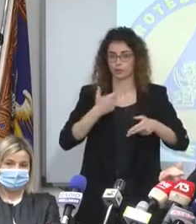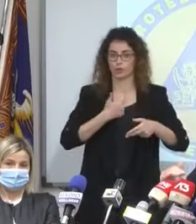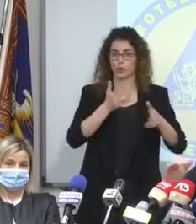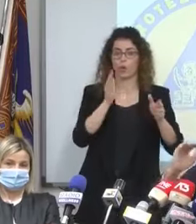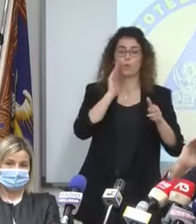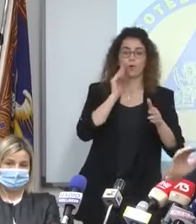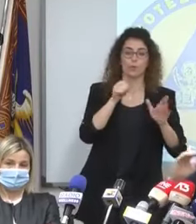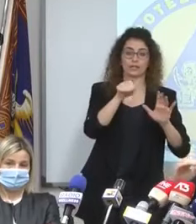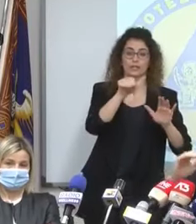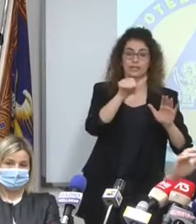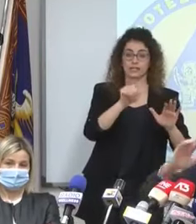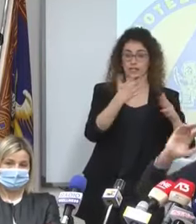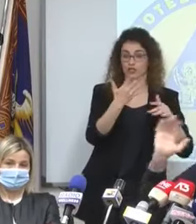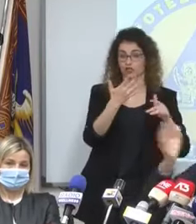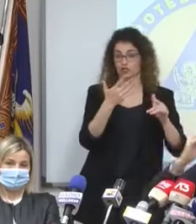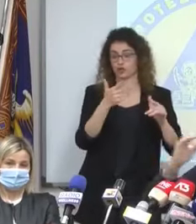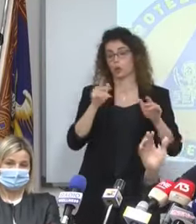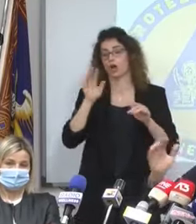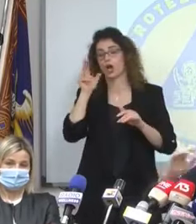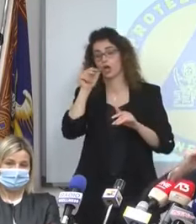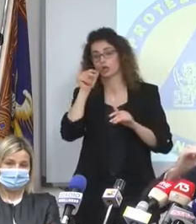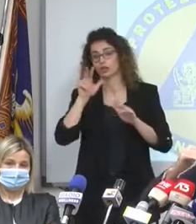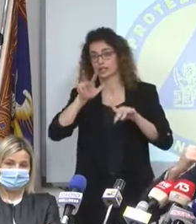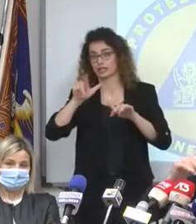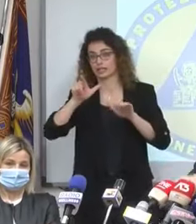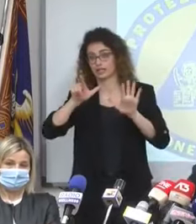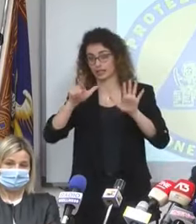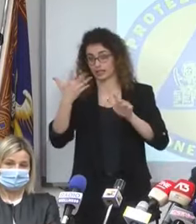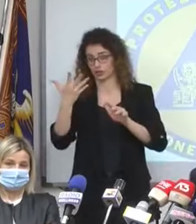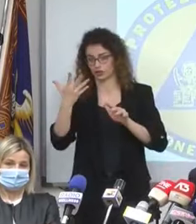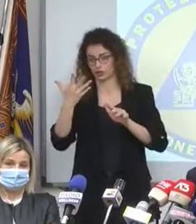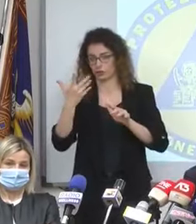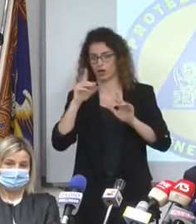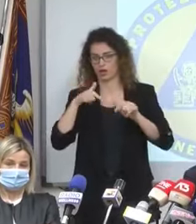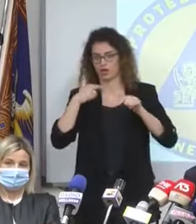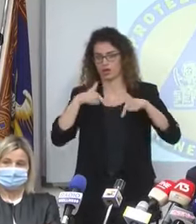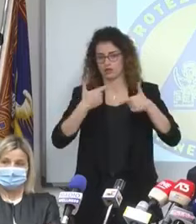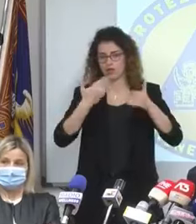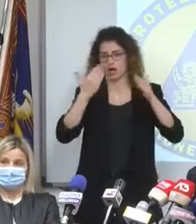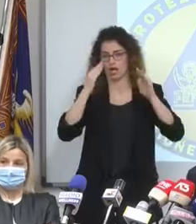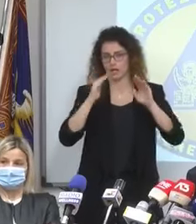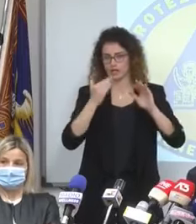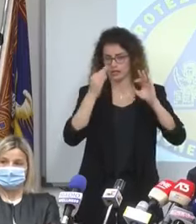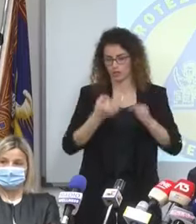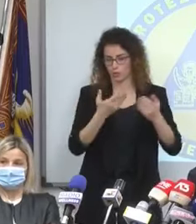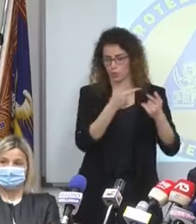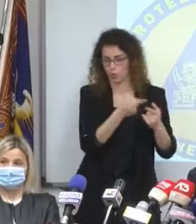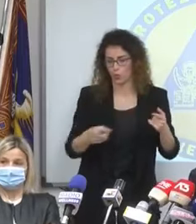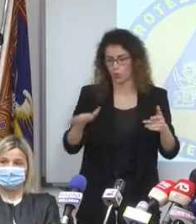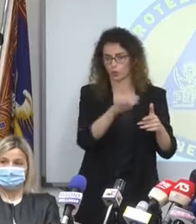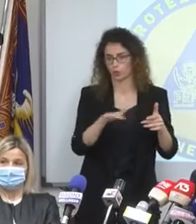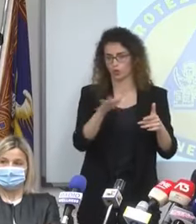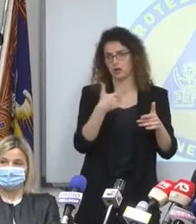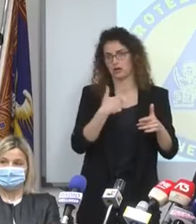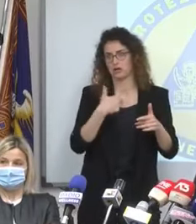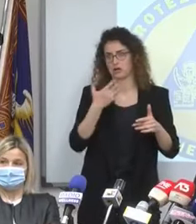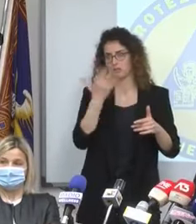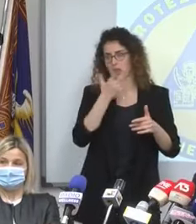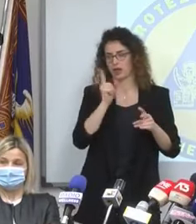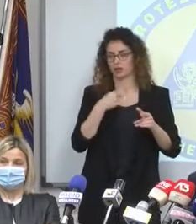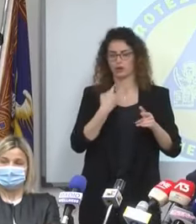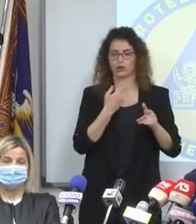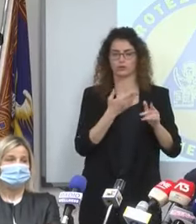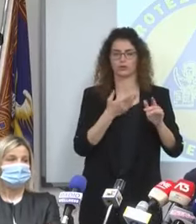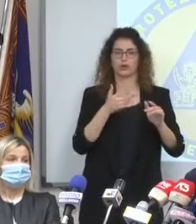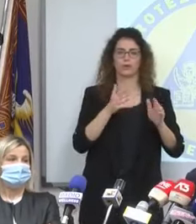sicurezza loro. Messi in sicurezza, andiamo via, per non sbagliarci, gli over 60, noi abbiamo risolto il